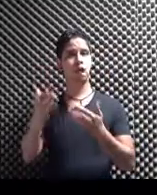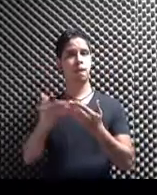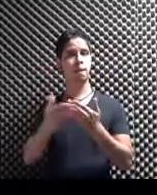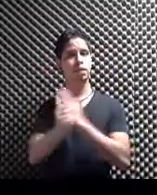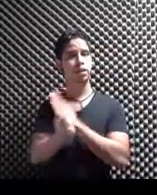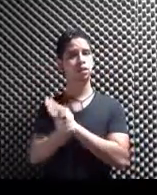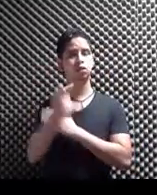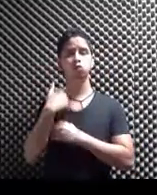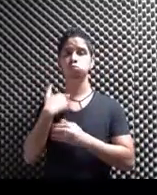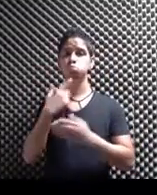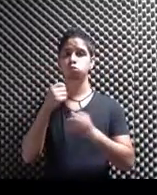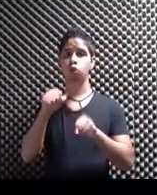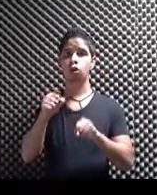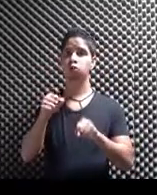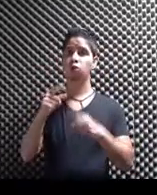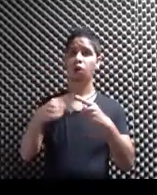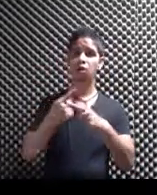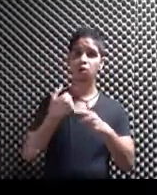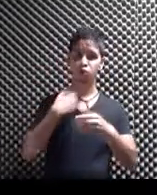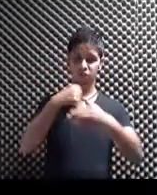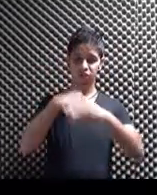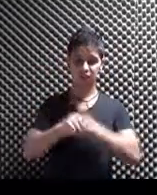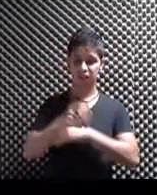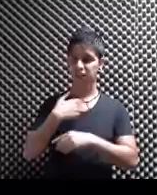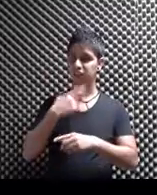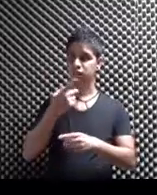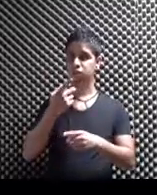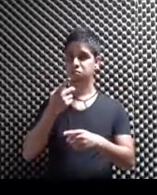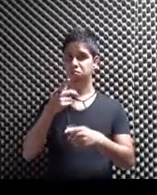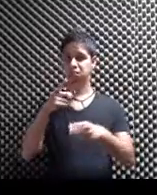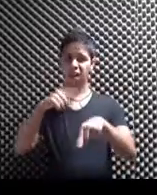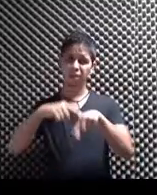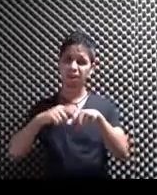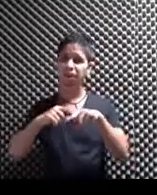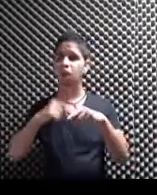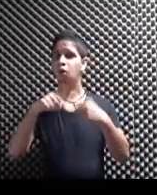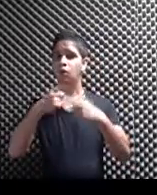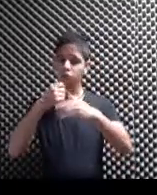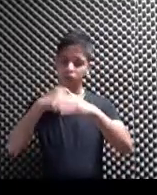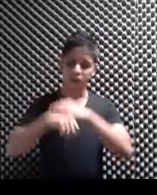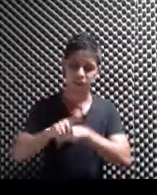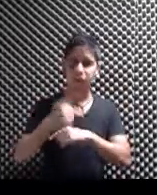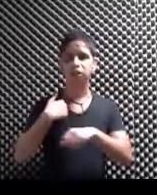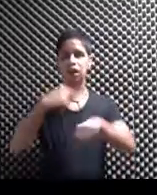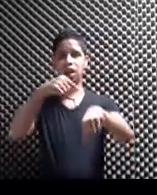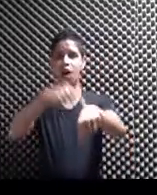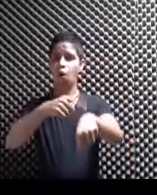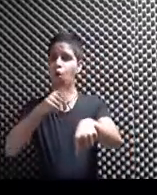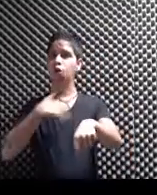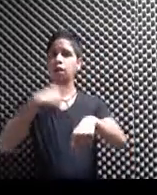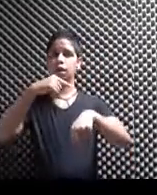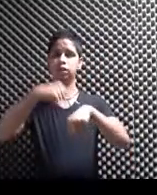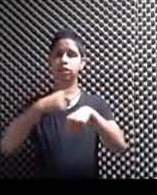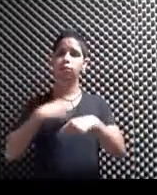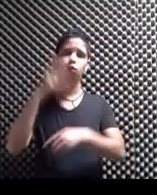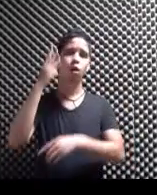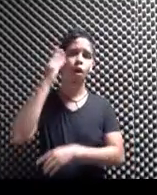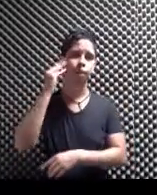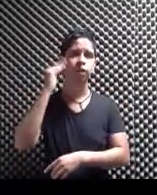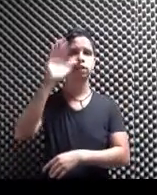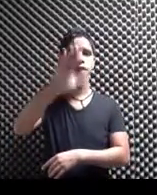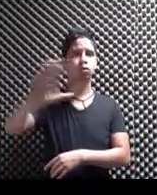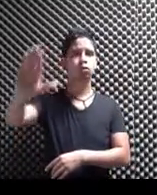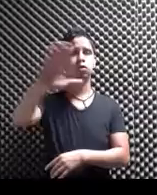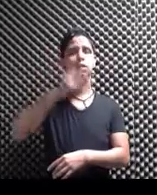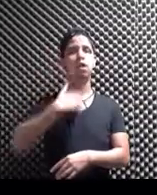paquete en tus